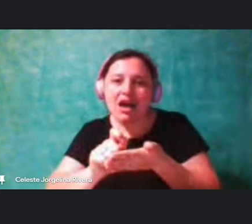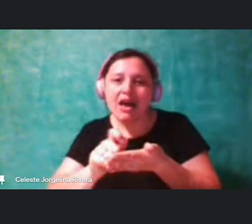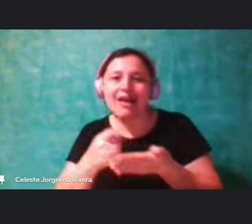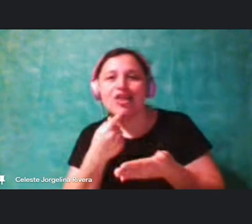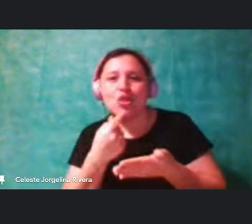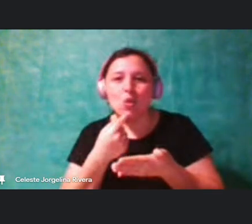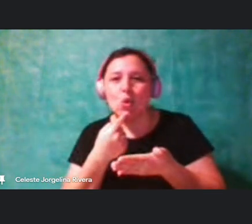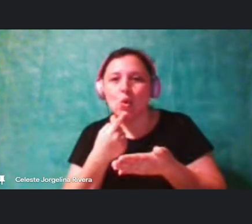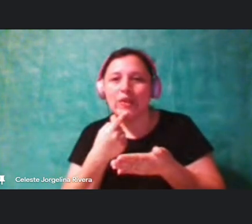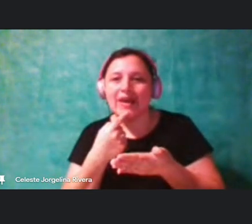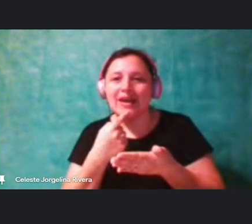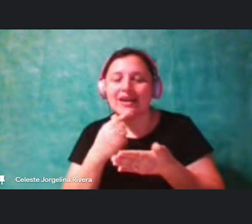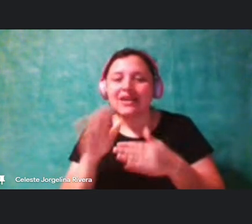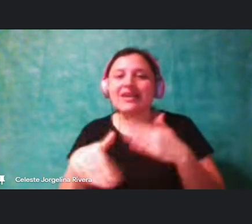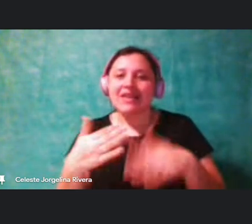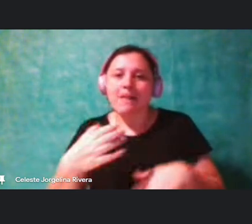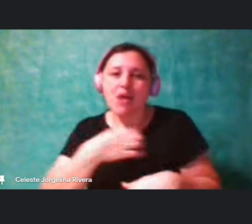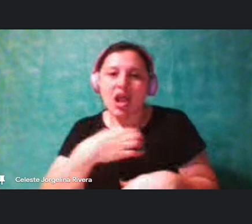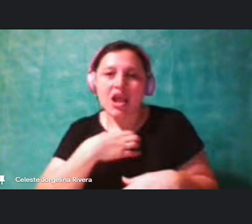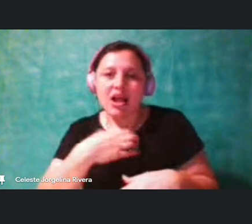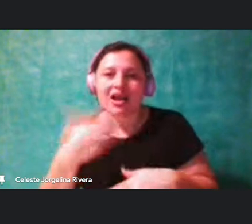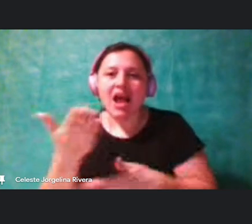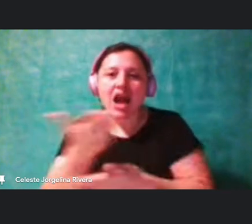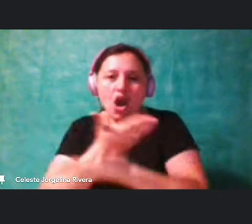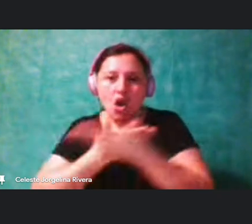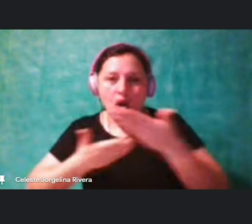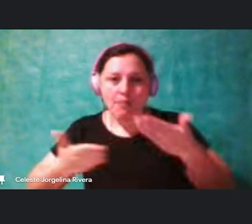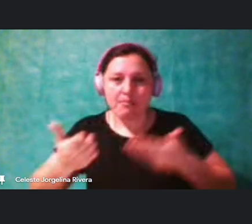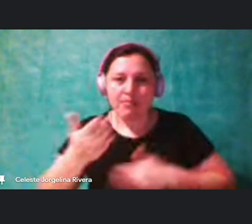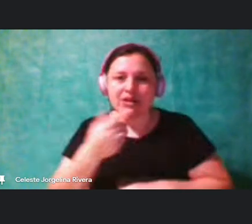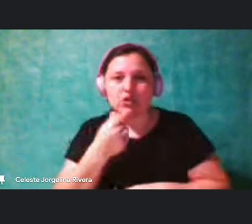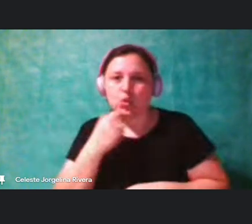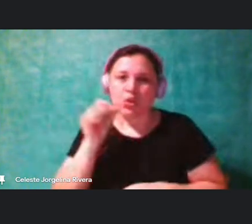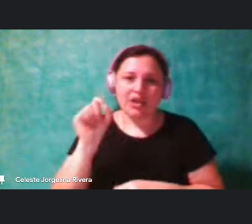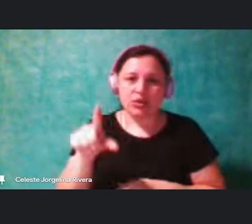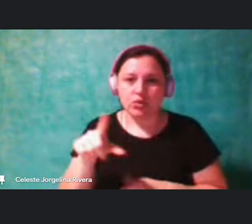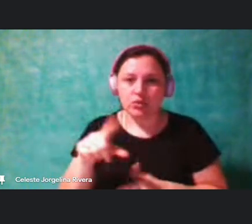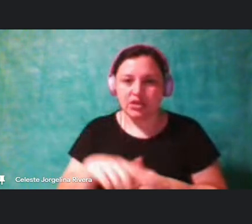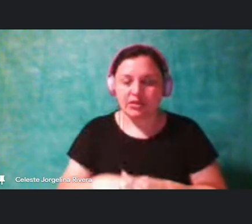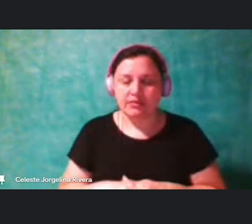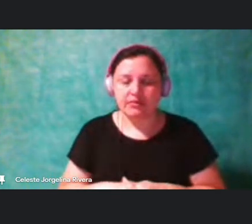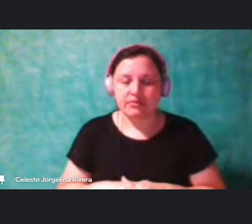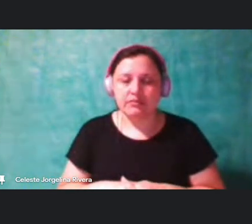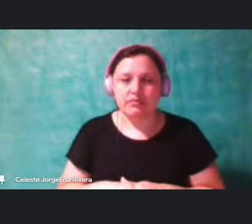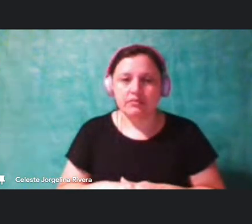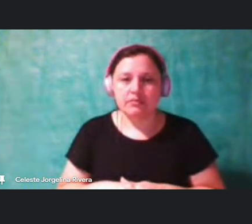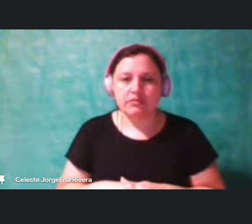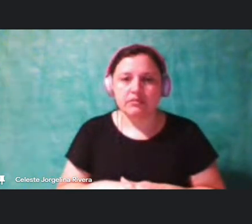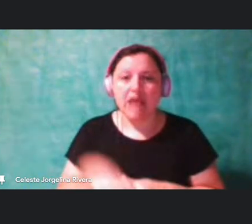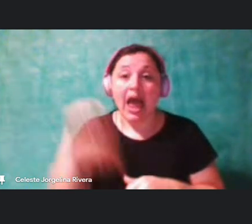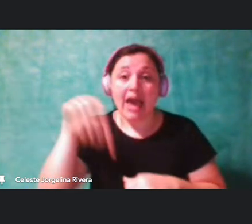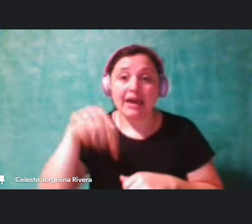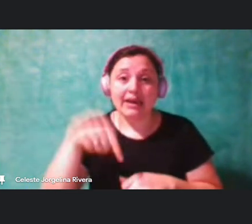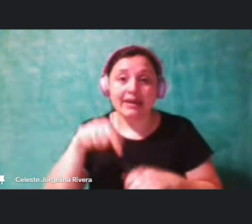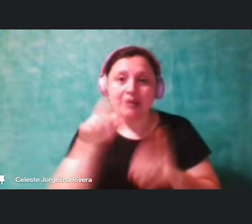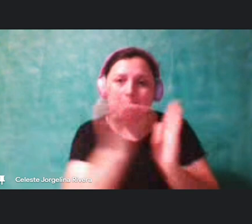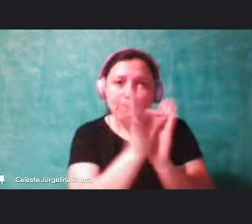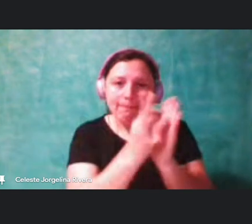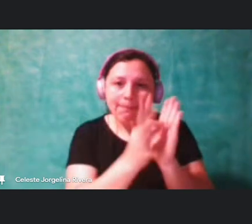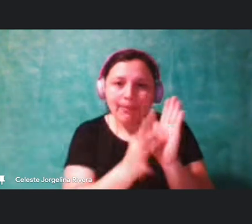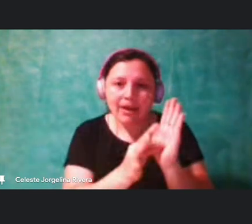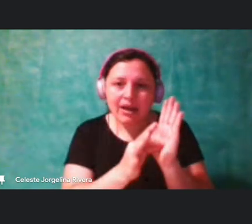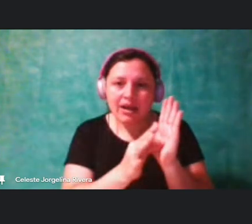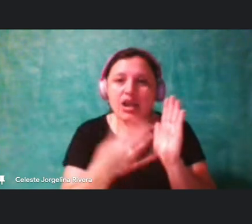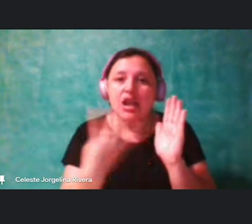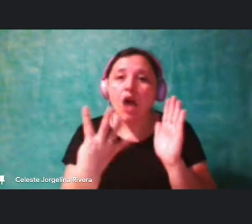compartirlas, ¿sí? Las dudas que vayan surgiendo. Ahora vemos esta actividad, estas cuatro oraciones, aunque sea, a ver